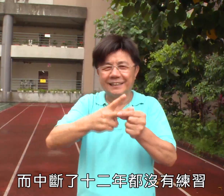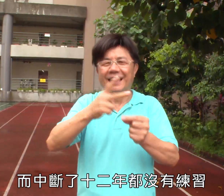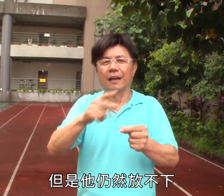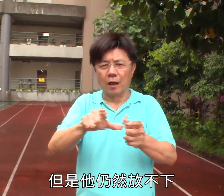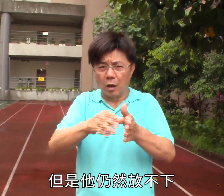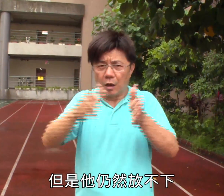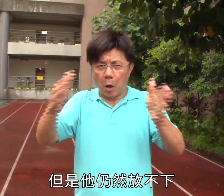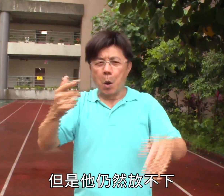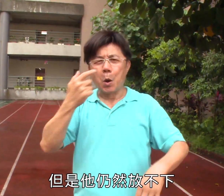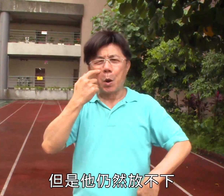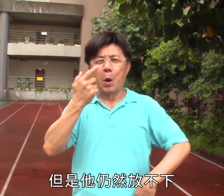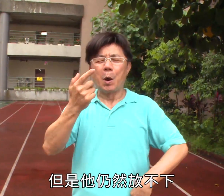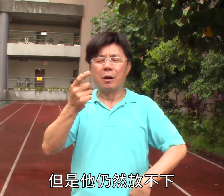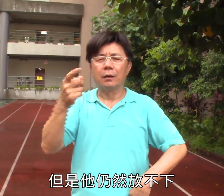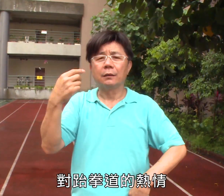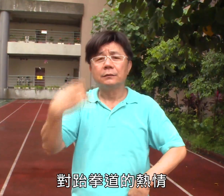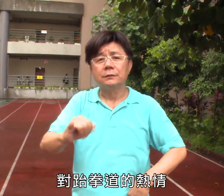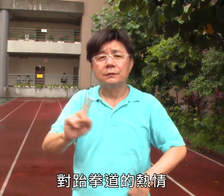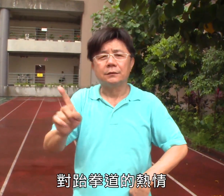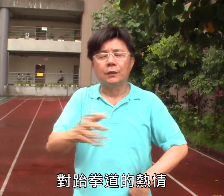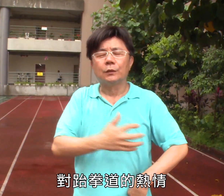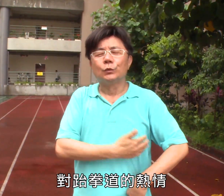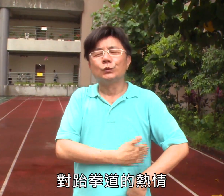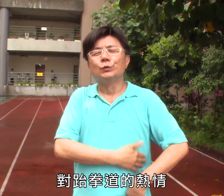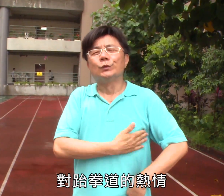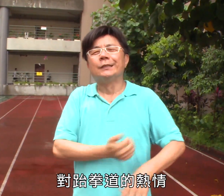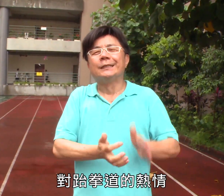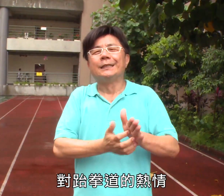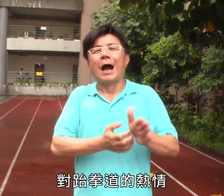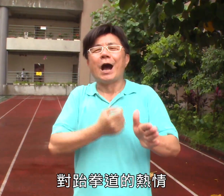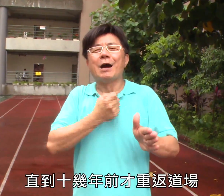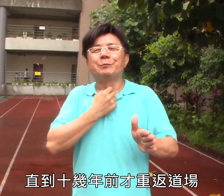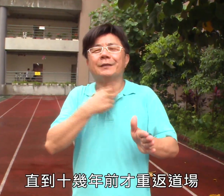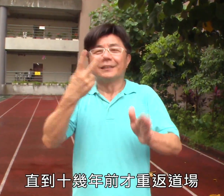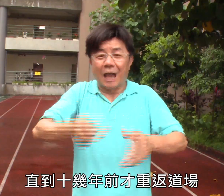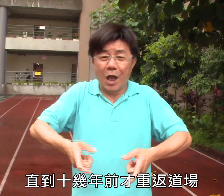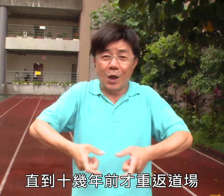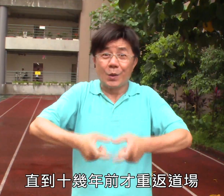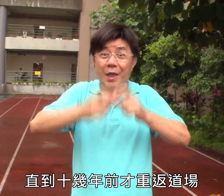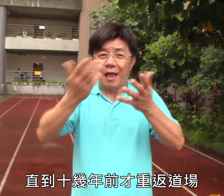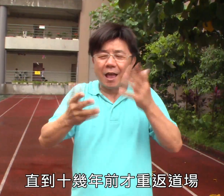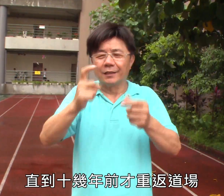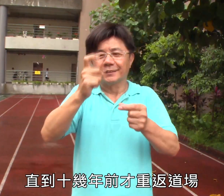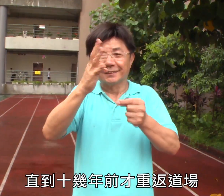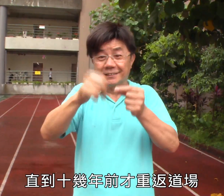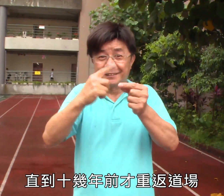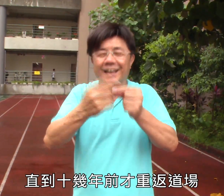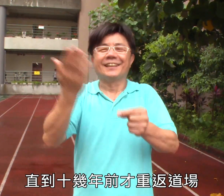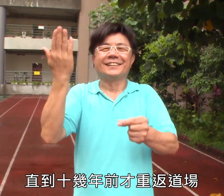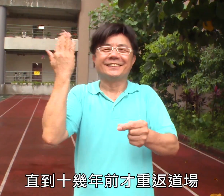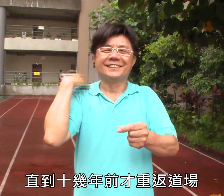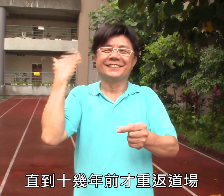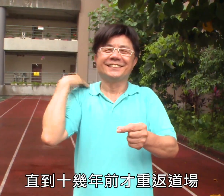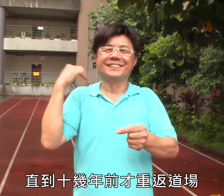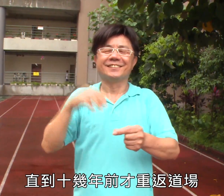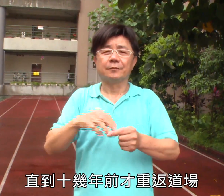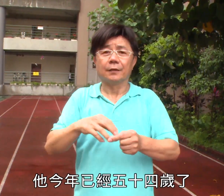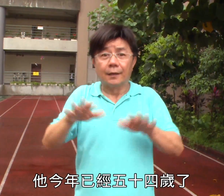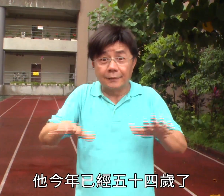但是呢，他仍然放不下对跆拳道的热情，直到10几年前呢，才重返道场。他今年